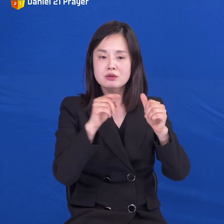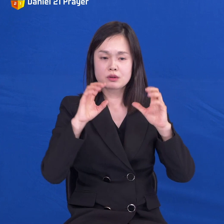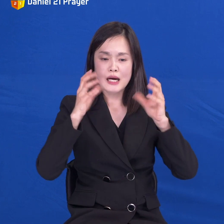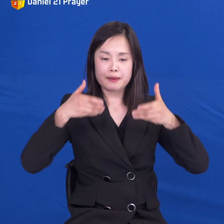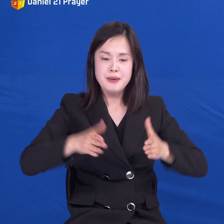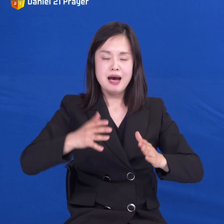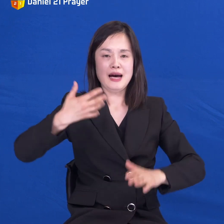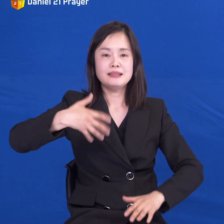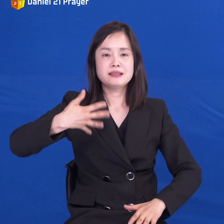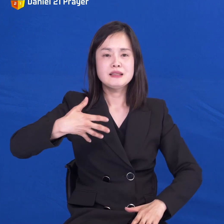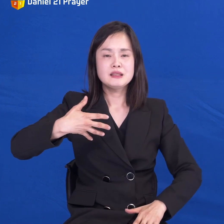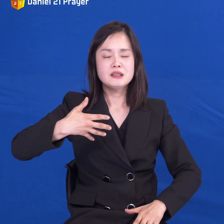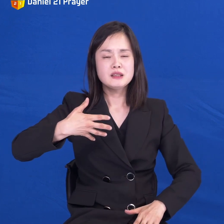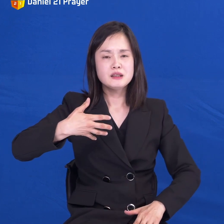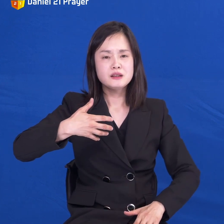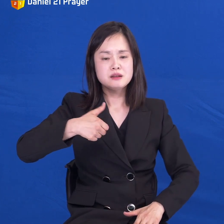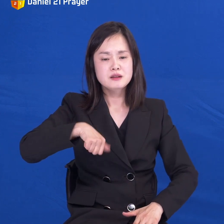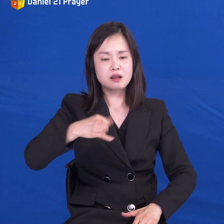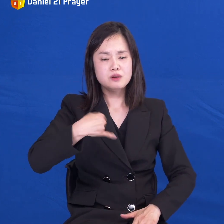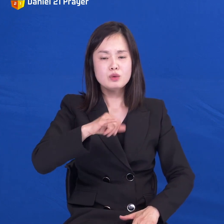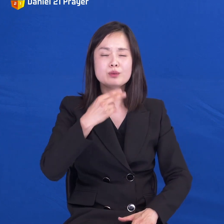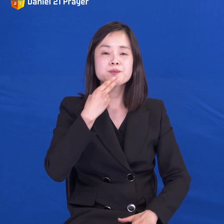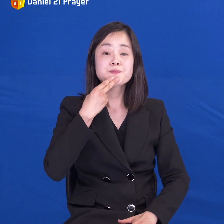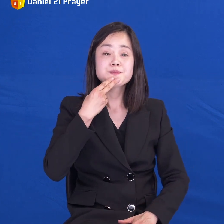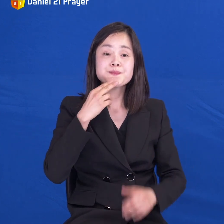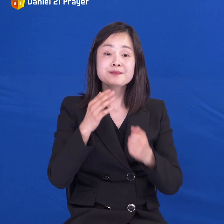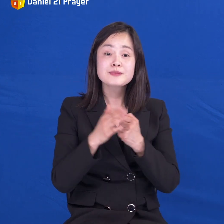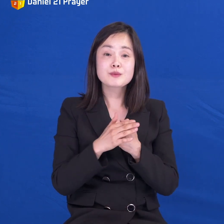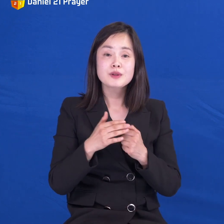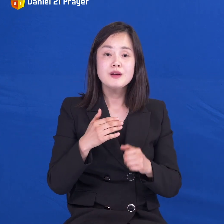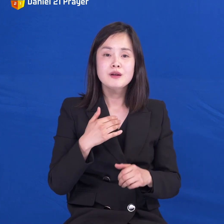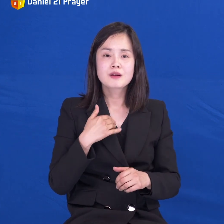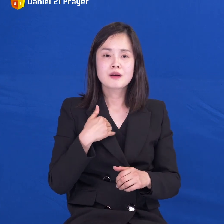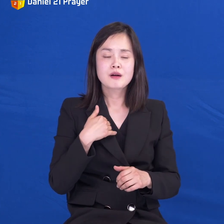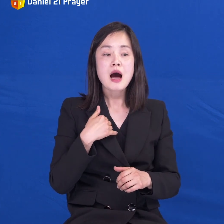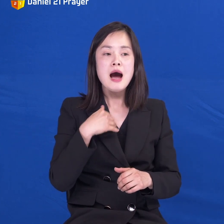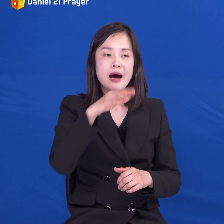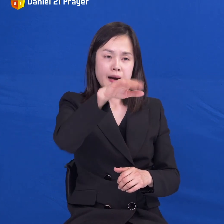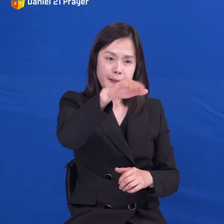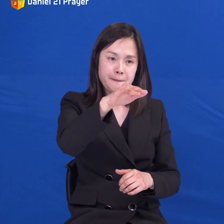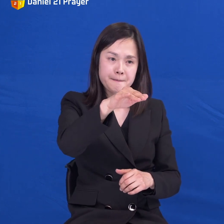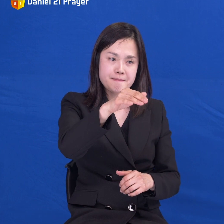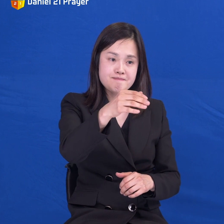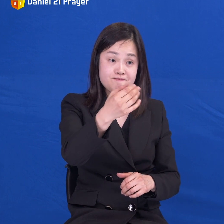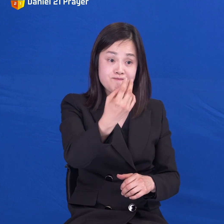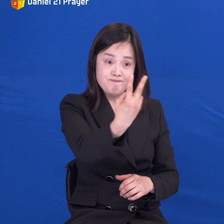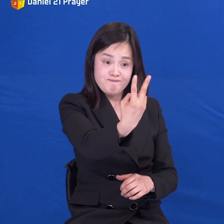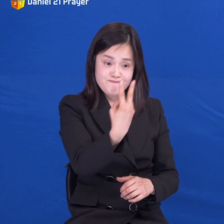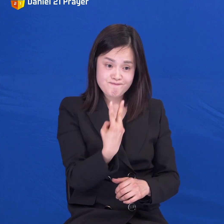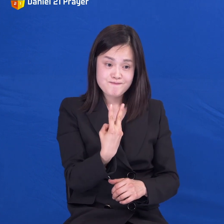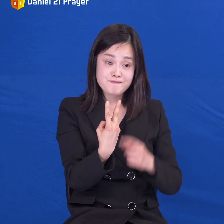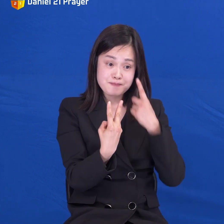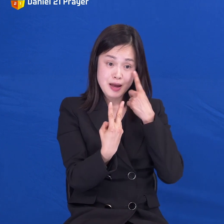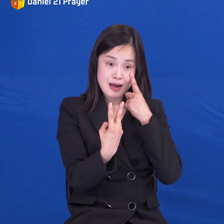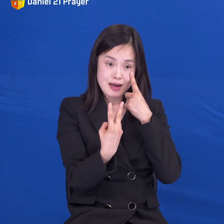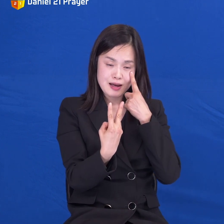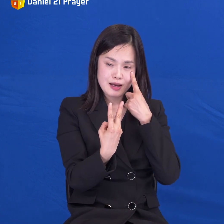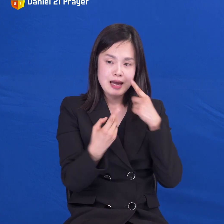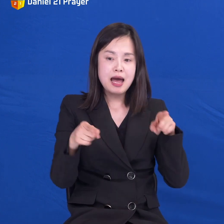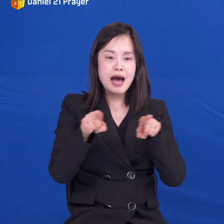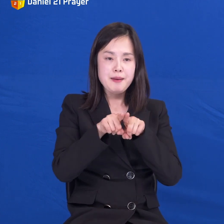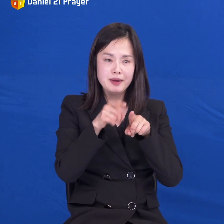그래서 내가 이 사회를 보면서 그러면 안 되는데 우리 선교사님 나오십시오. 우리 여기 주의 종들이 모였는데 기도 한번